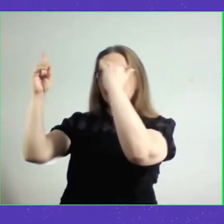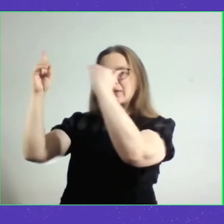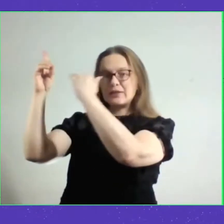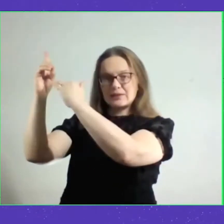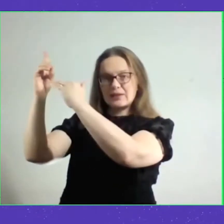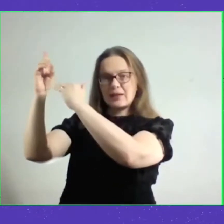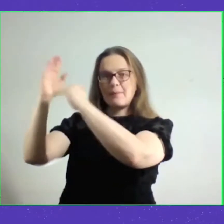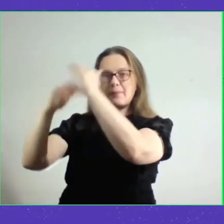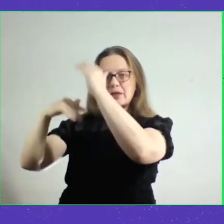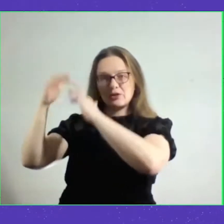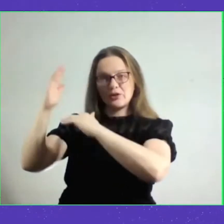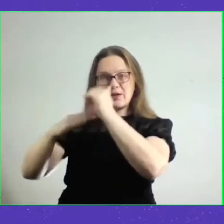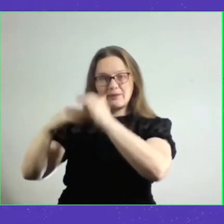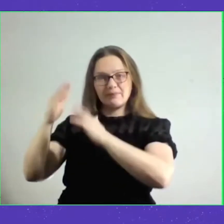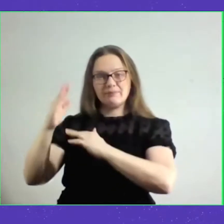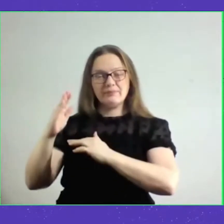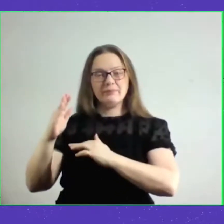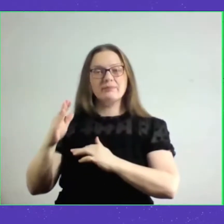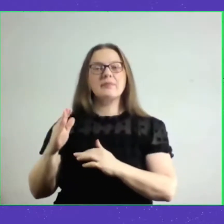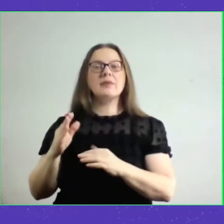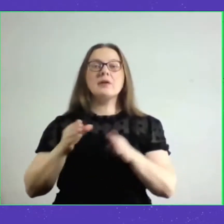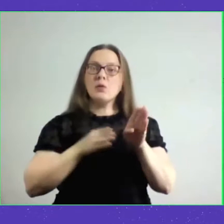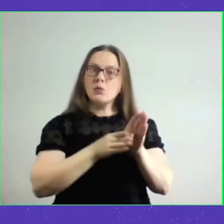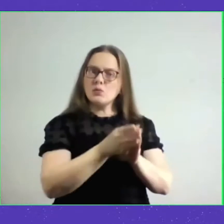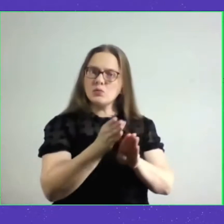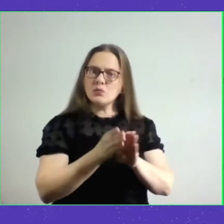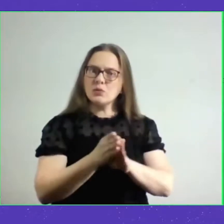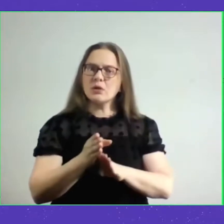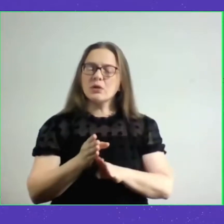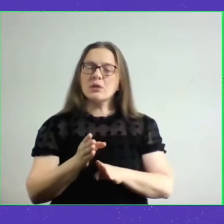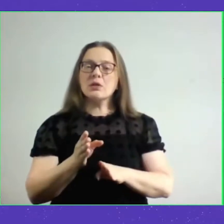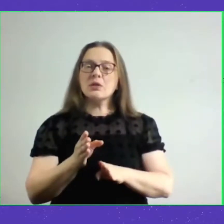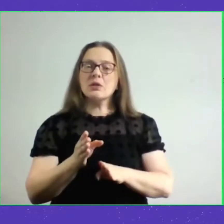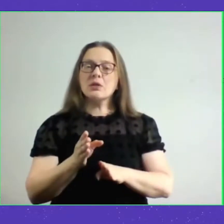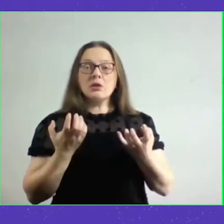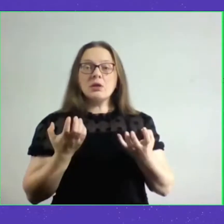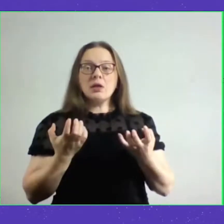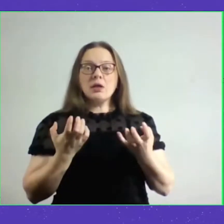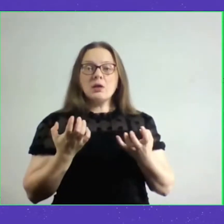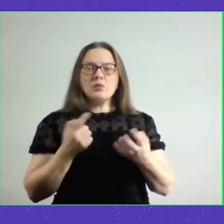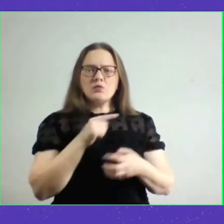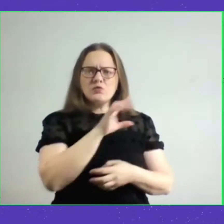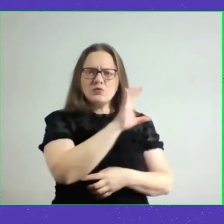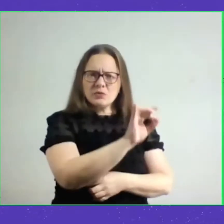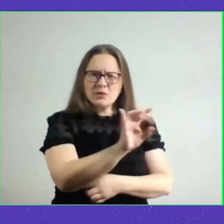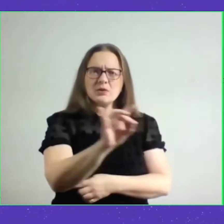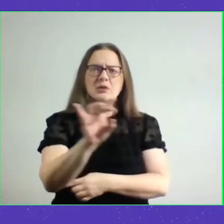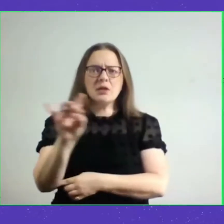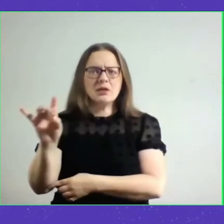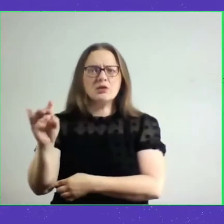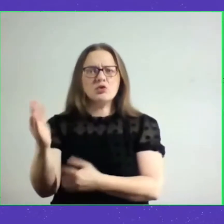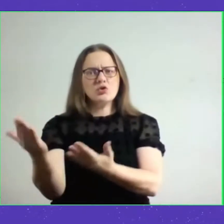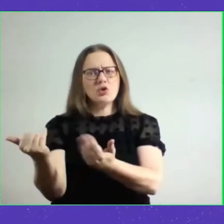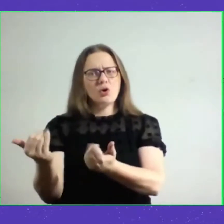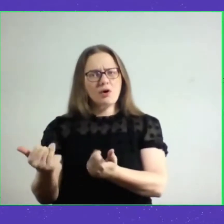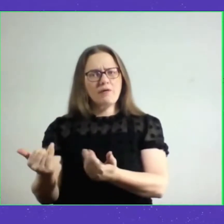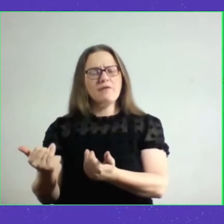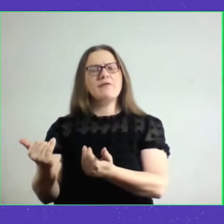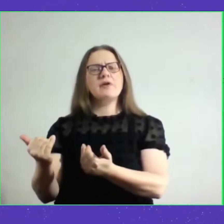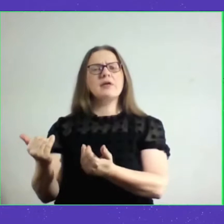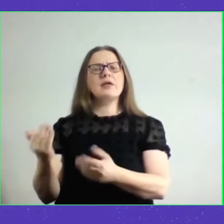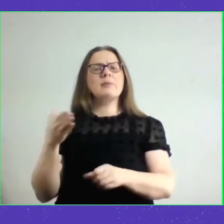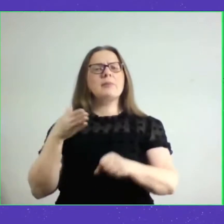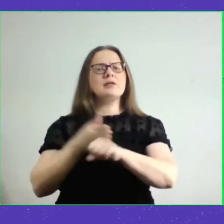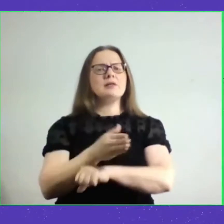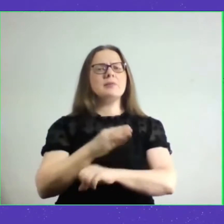você, jovem. Esse é o nosso desejo para você, integrante da geração final.